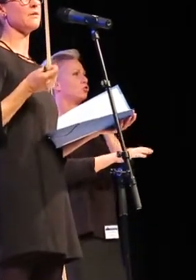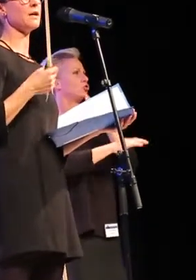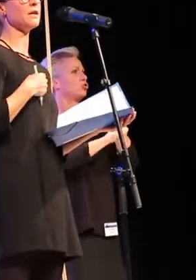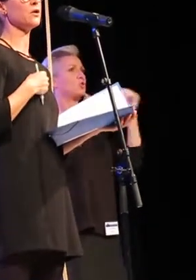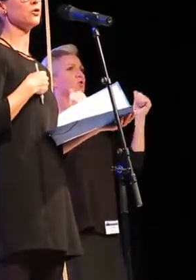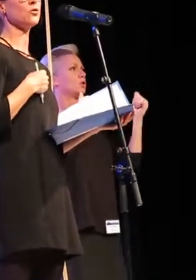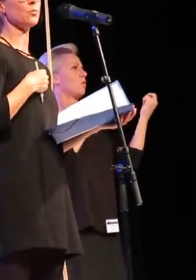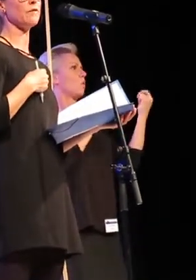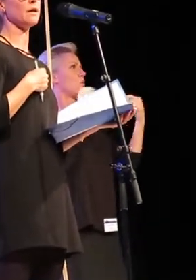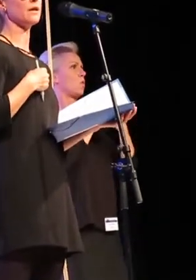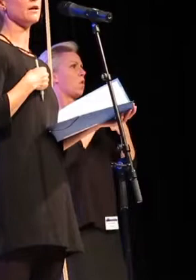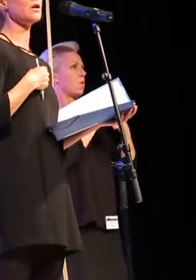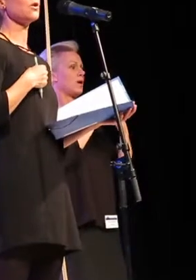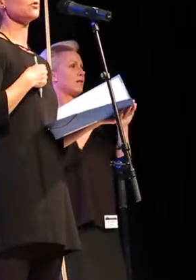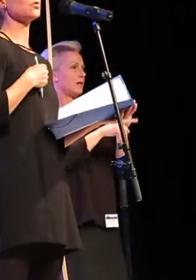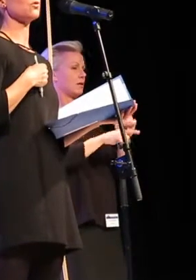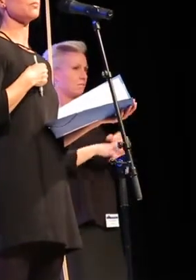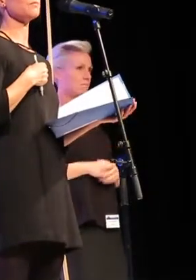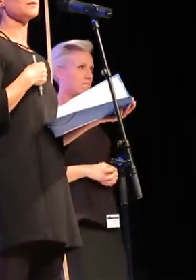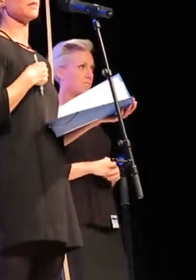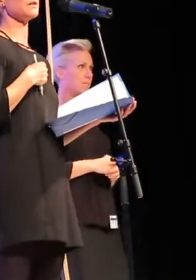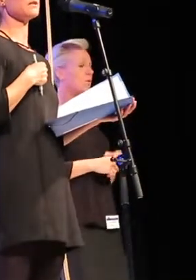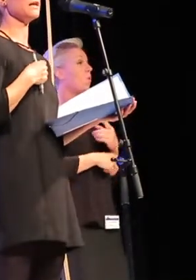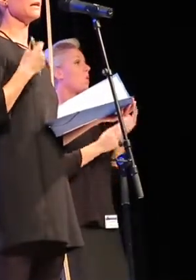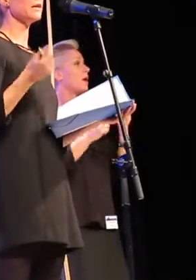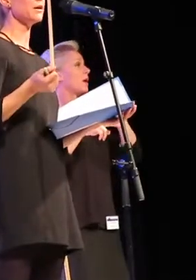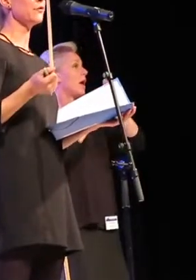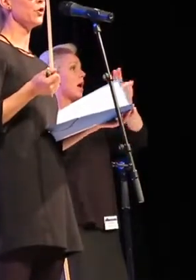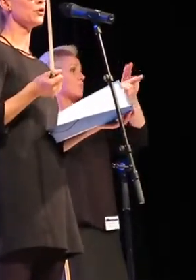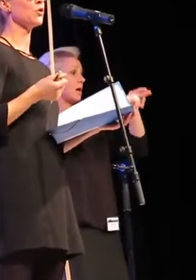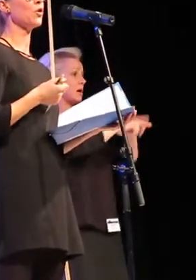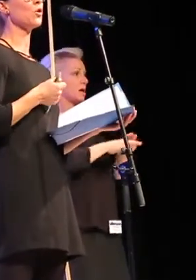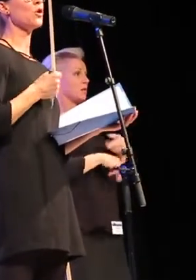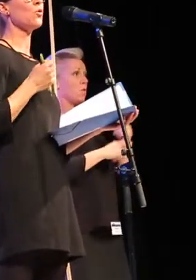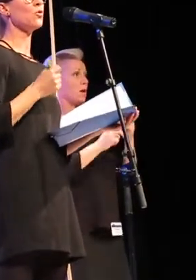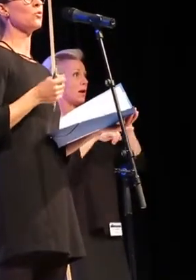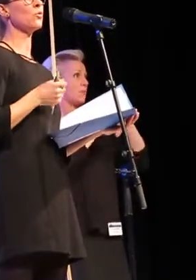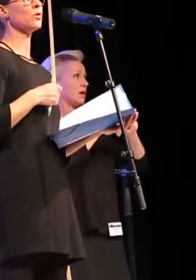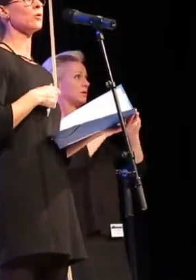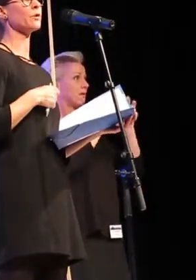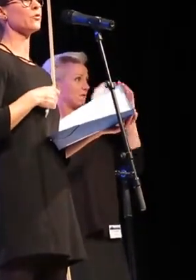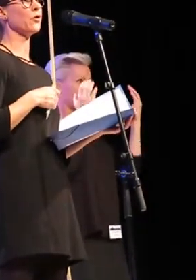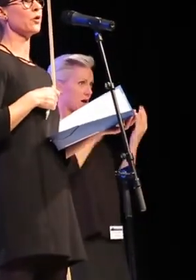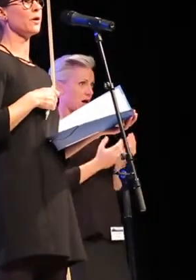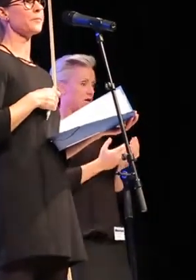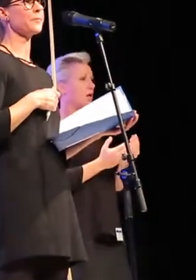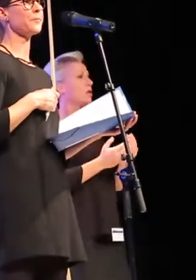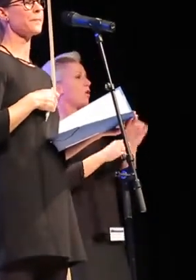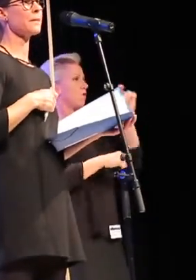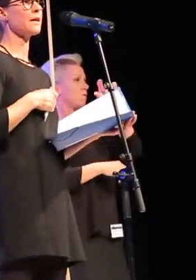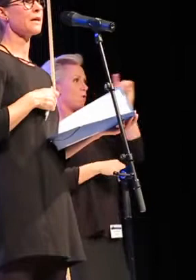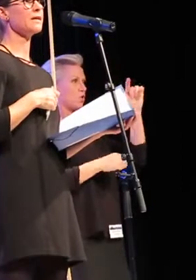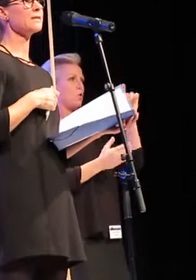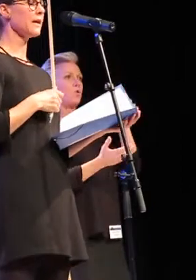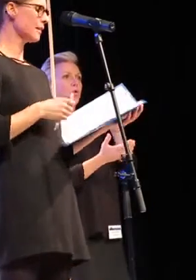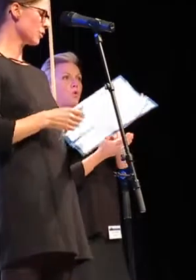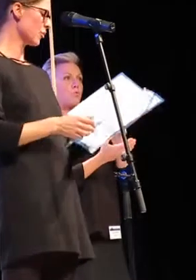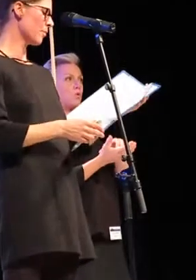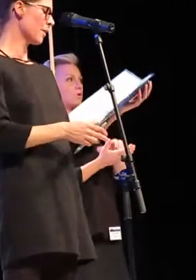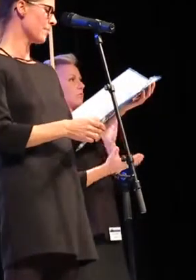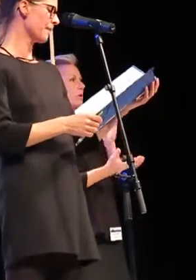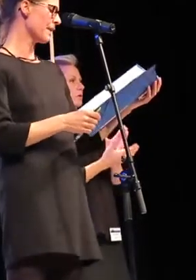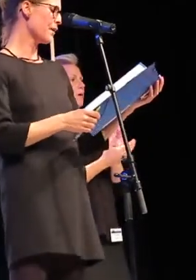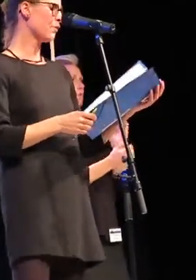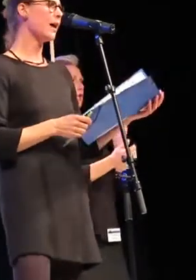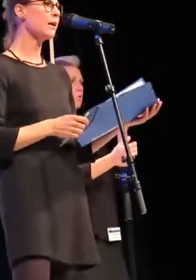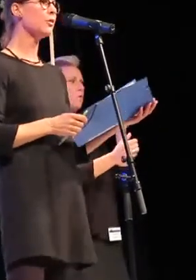Många platser i världen, runt om i världen, så bestämmer sig enskilda företag och kommuner om att gå före. I städer